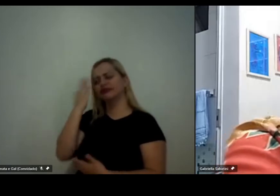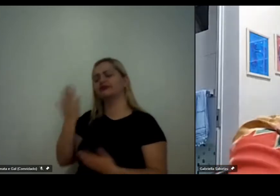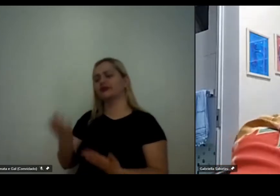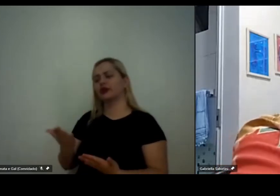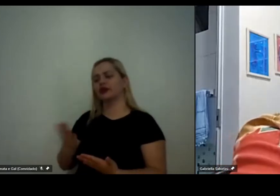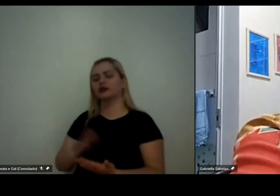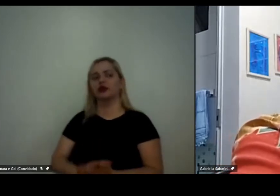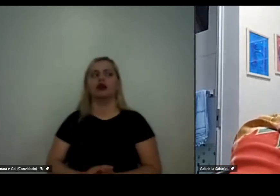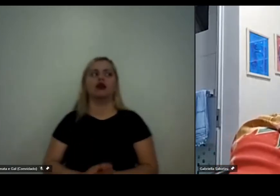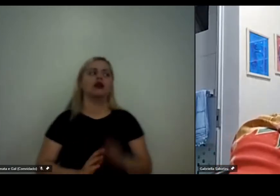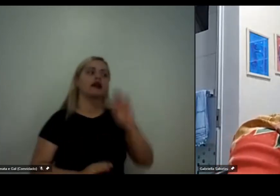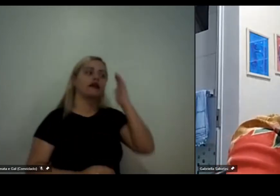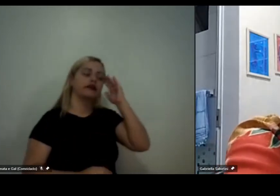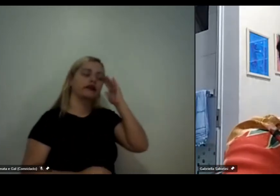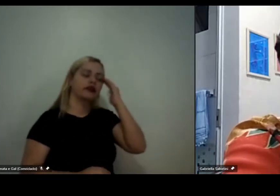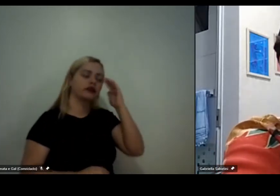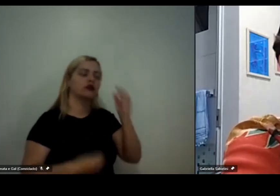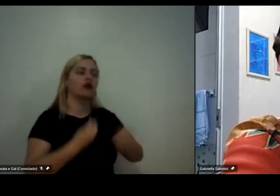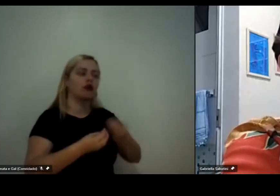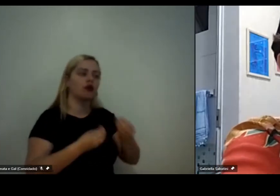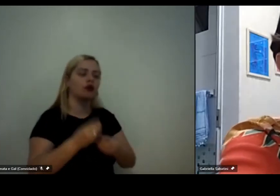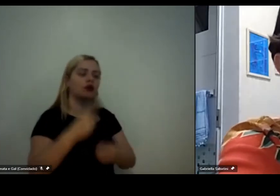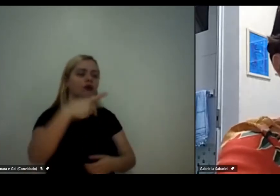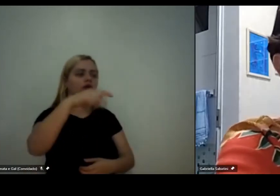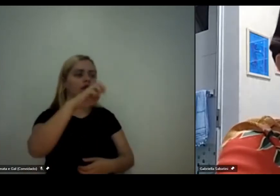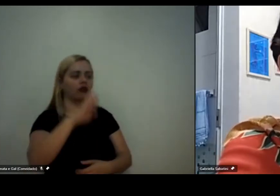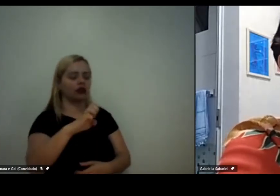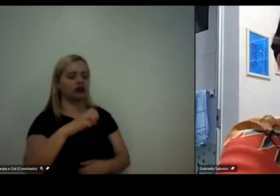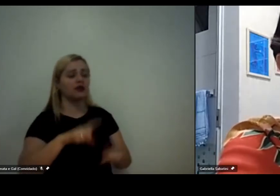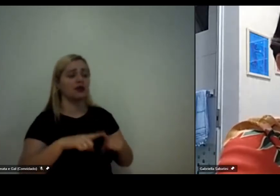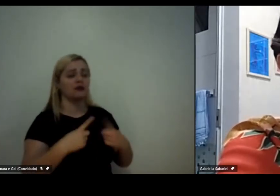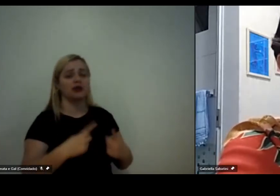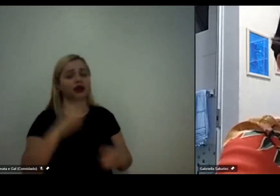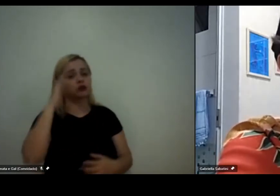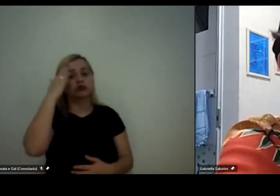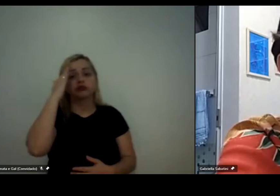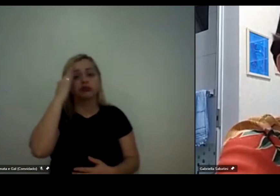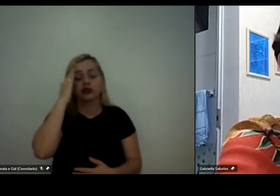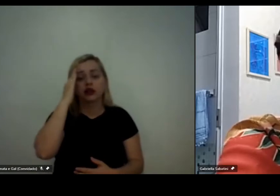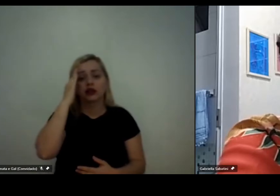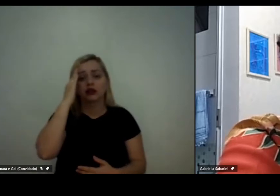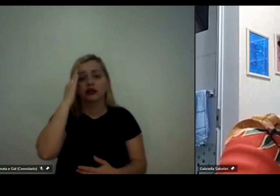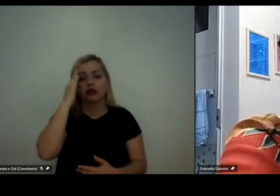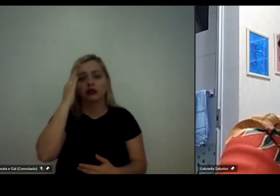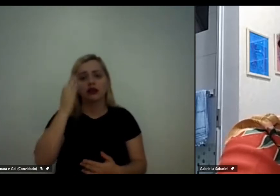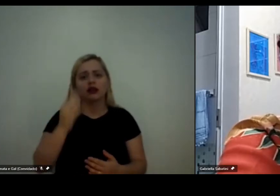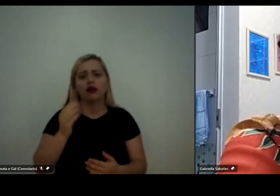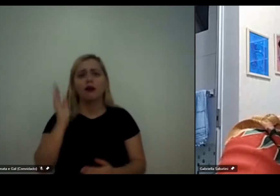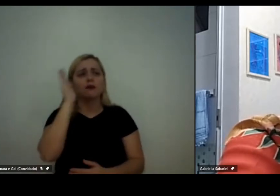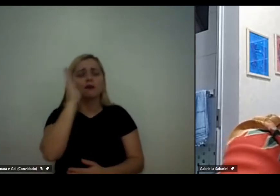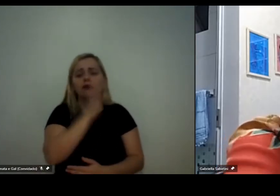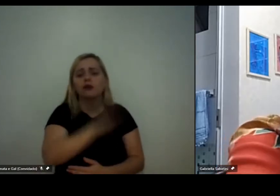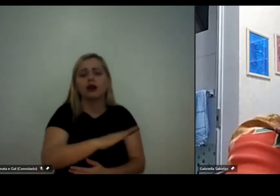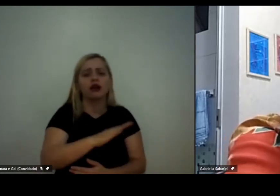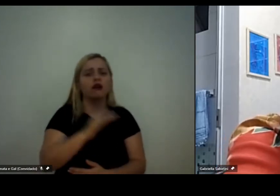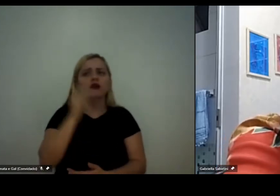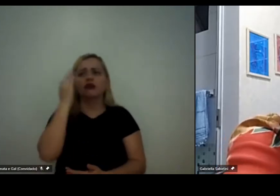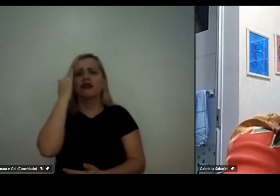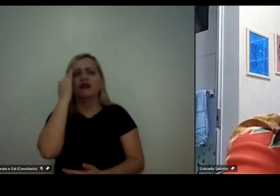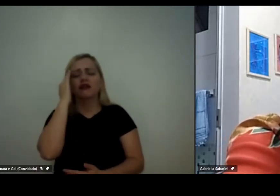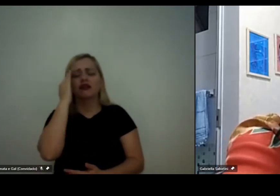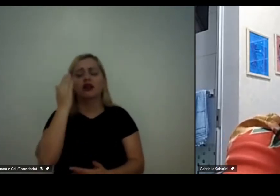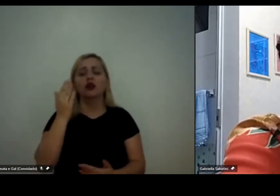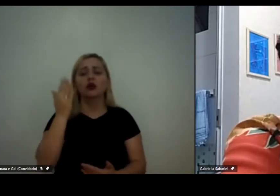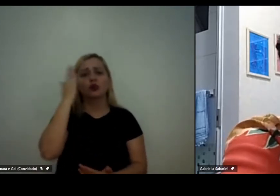era suficiente. Mas não compreender era sublime, pura imanência do entender. O